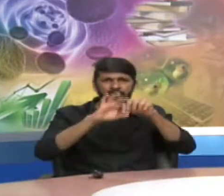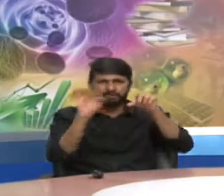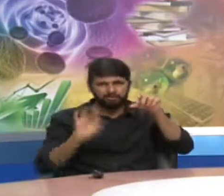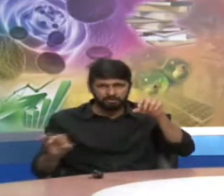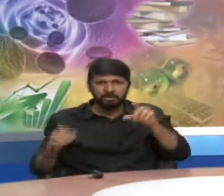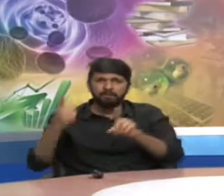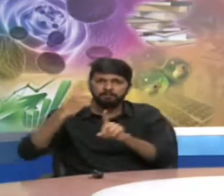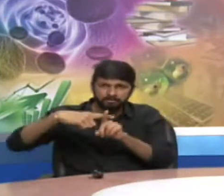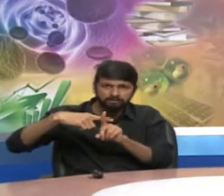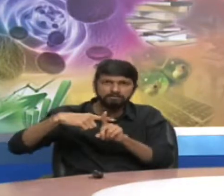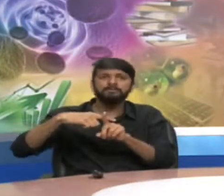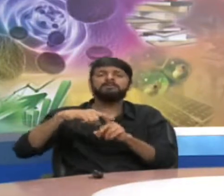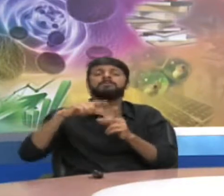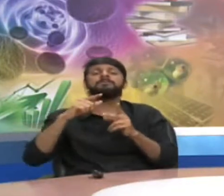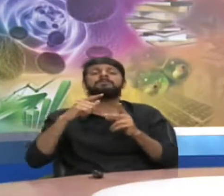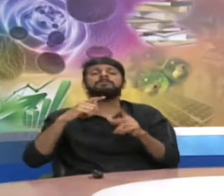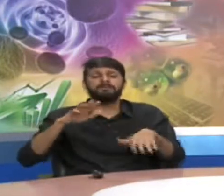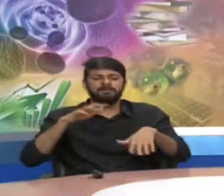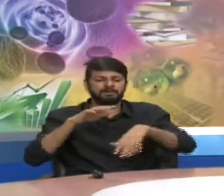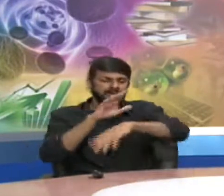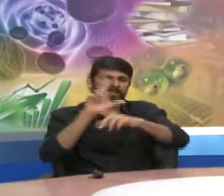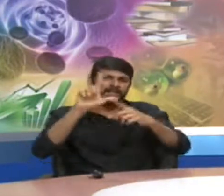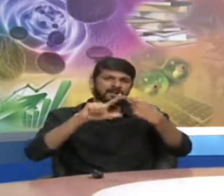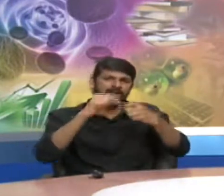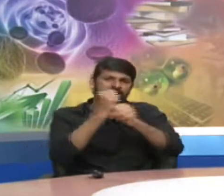to show the contrast.